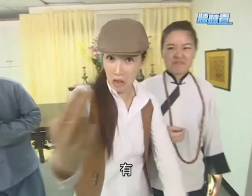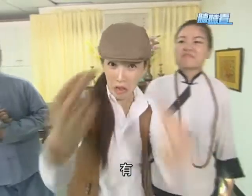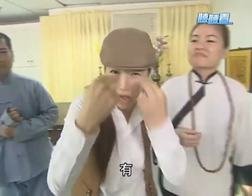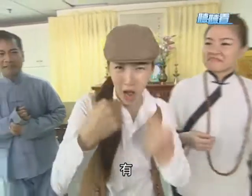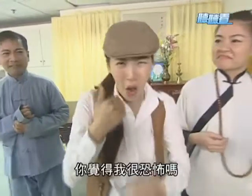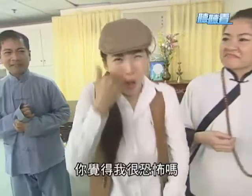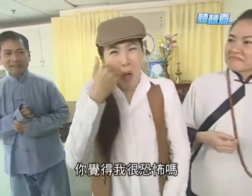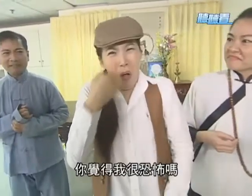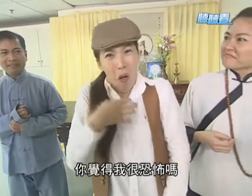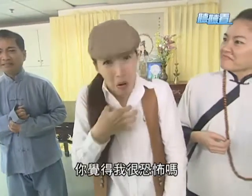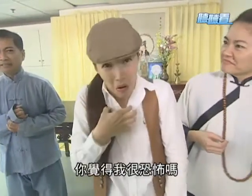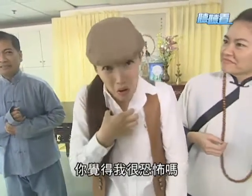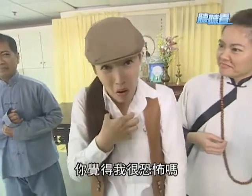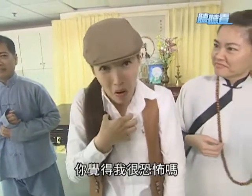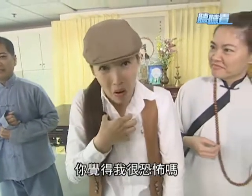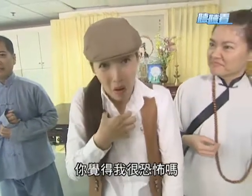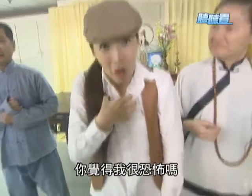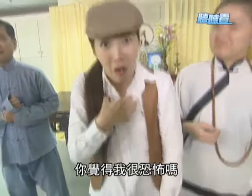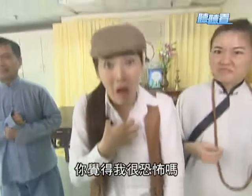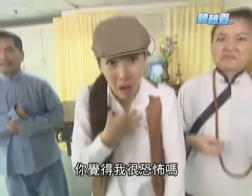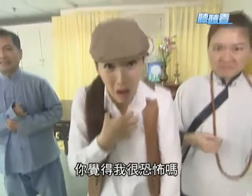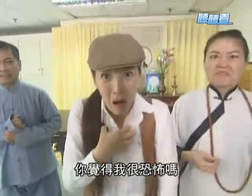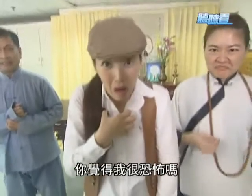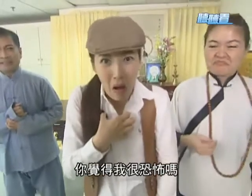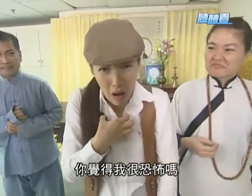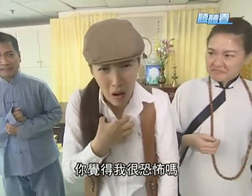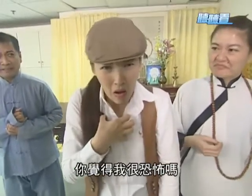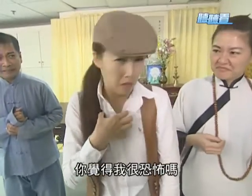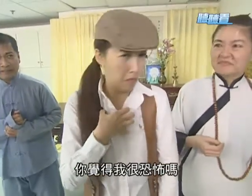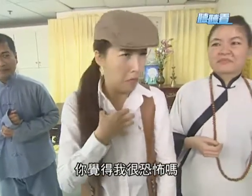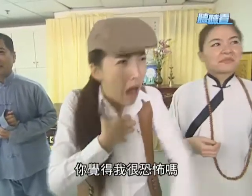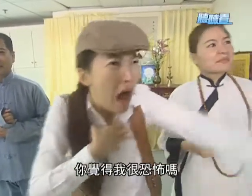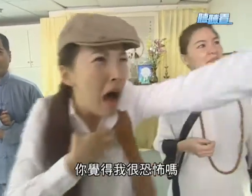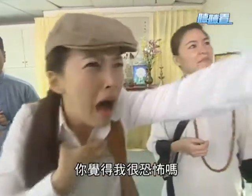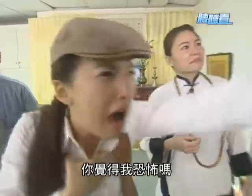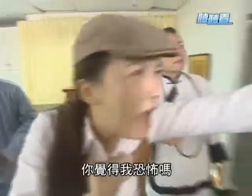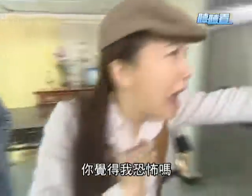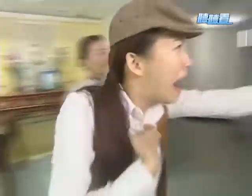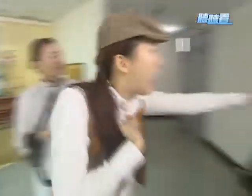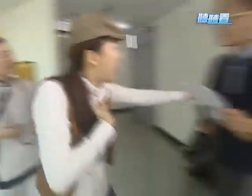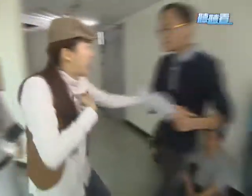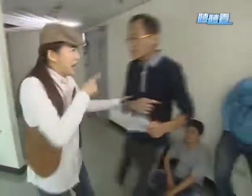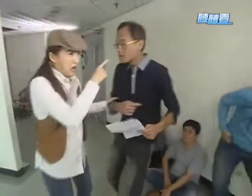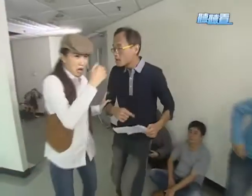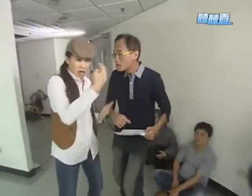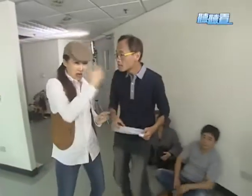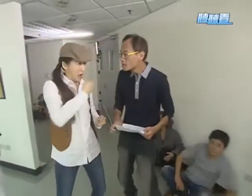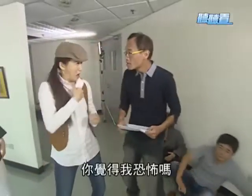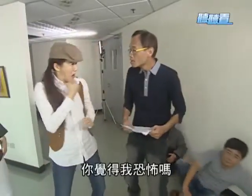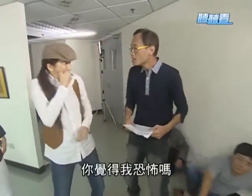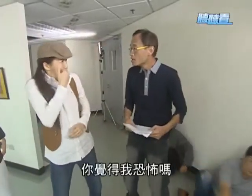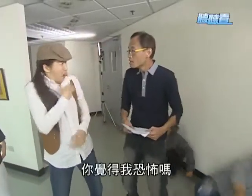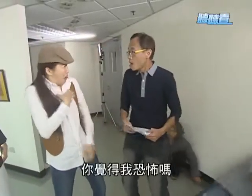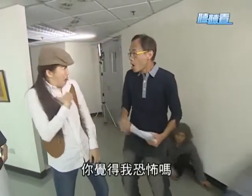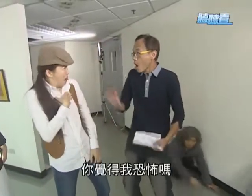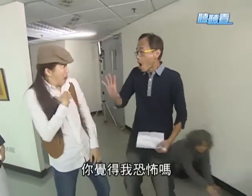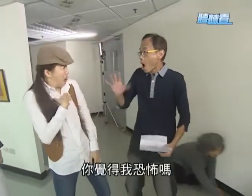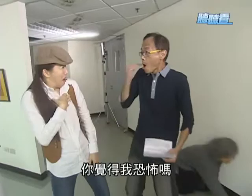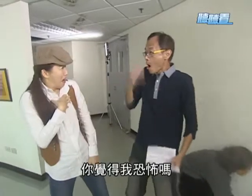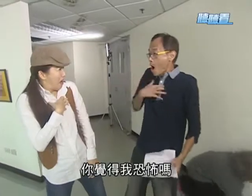你觉得我很恐怖吗？啊， 我哎，喂喂喂喂，你觉得我恐怖吗？ 啊，是